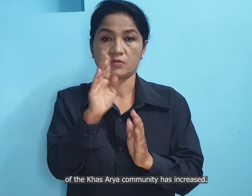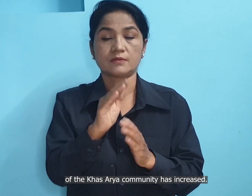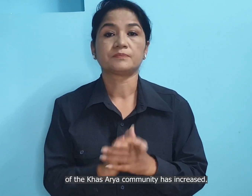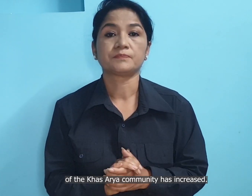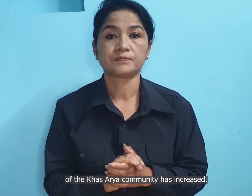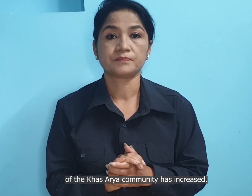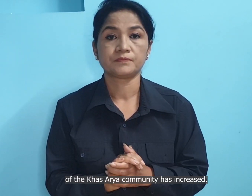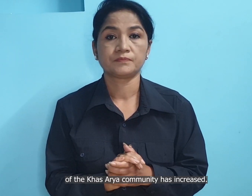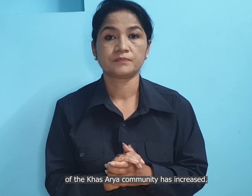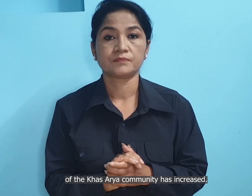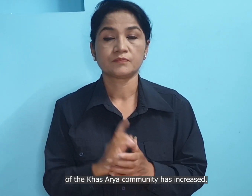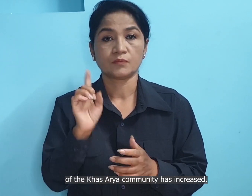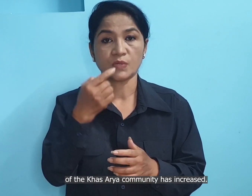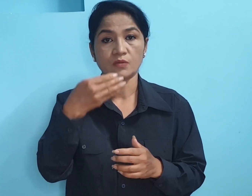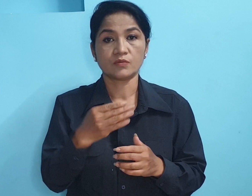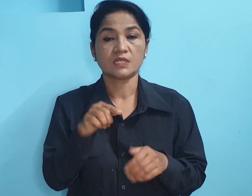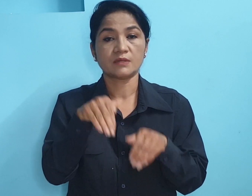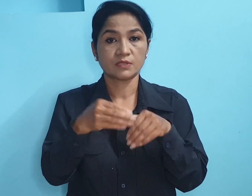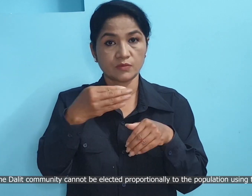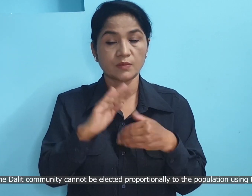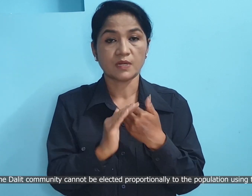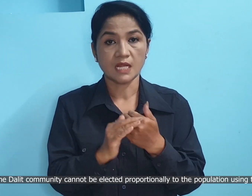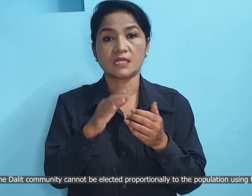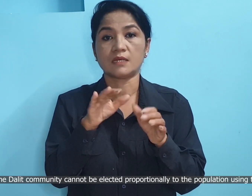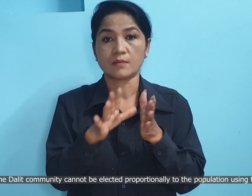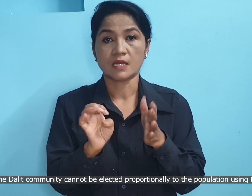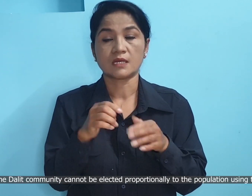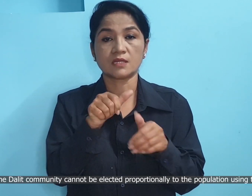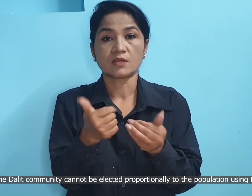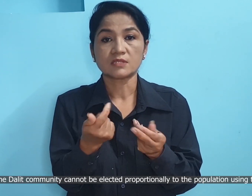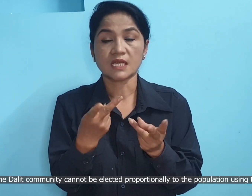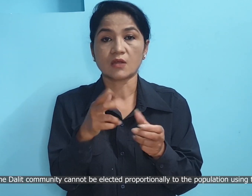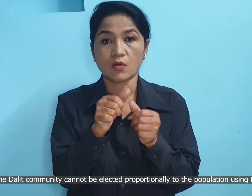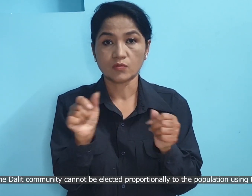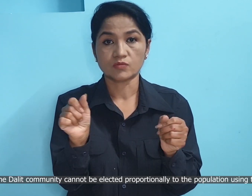आर्यको बढ्ने प्रवृत्ति देखिएको छ। पहिलो हुने निर्वाचित हुने